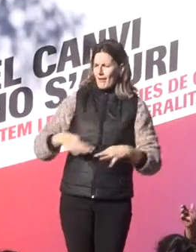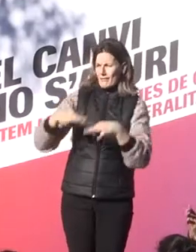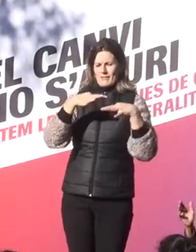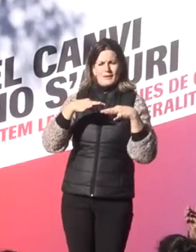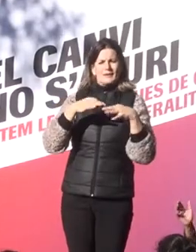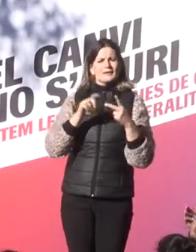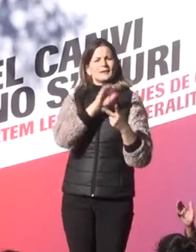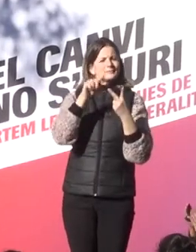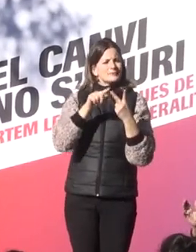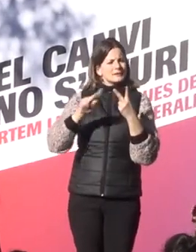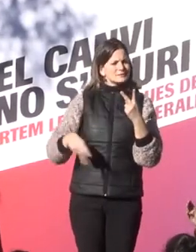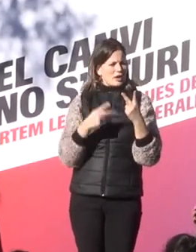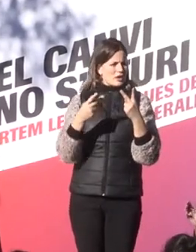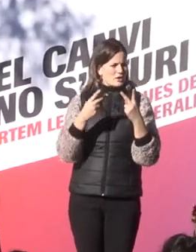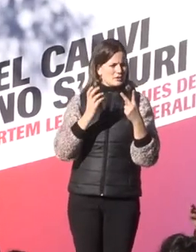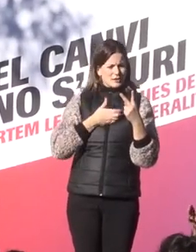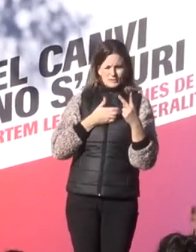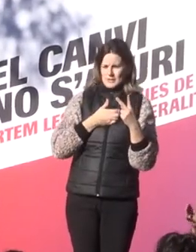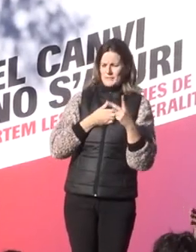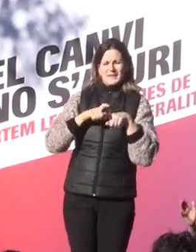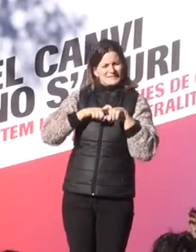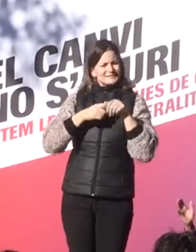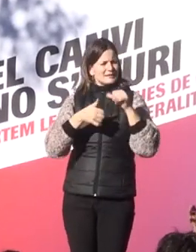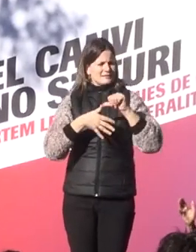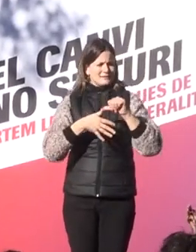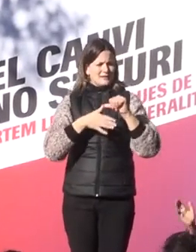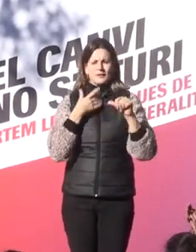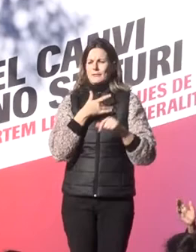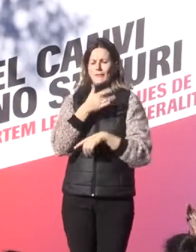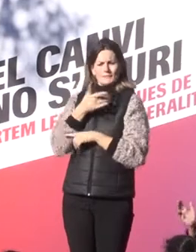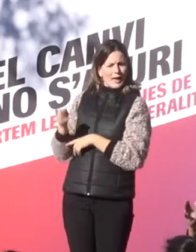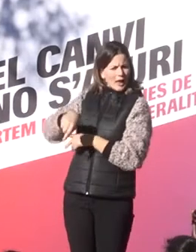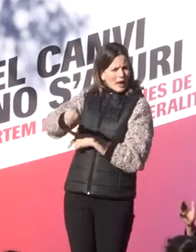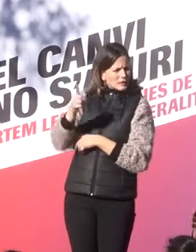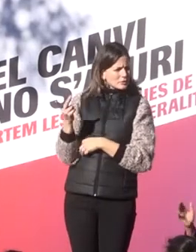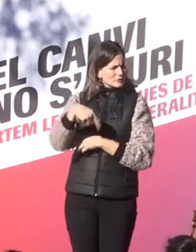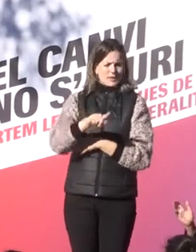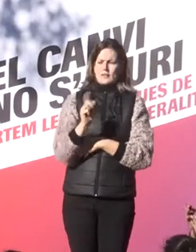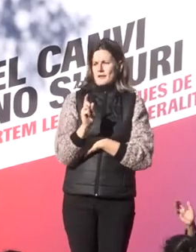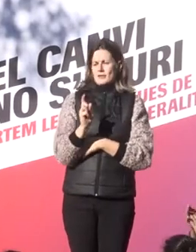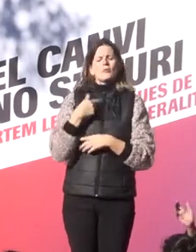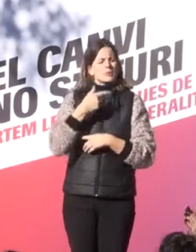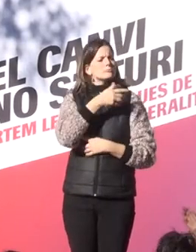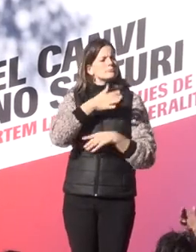de origen latinoamericano no no lo perdonan y eso para nosotros es un gran motivo de orgullo